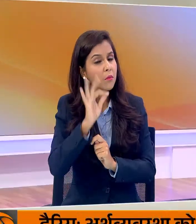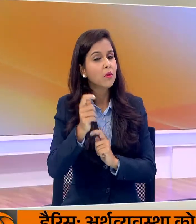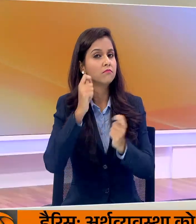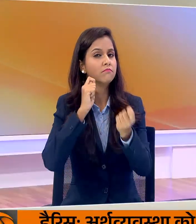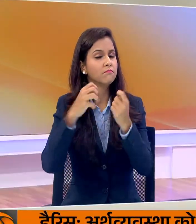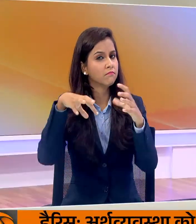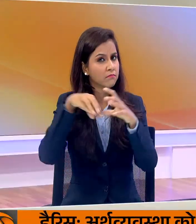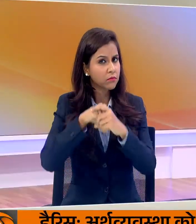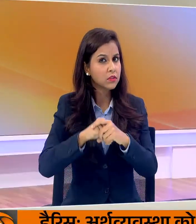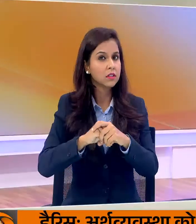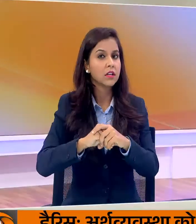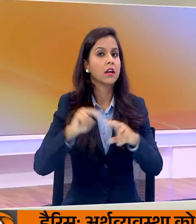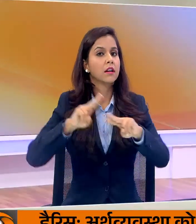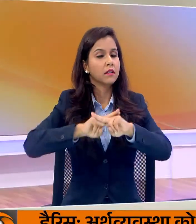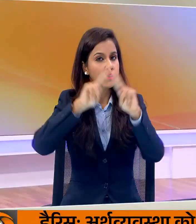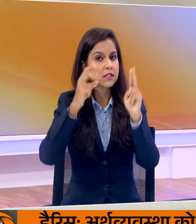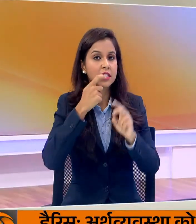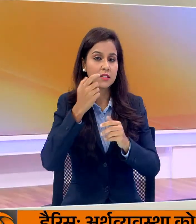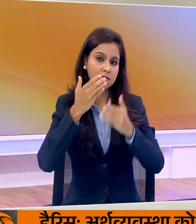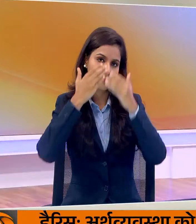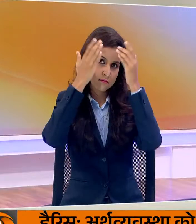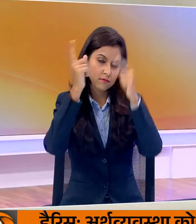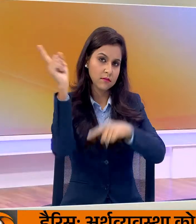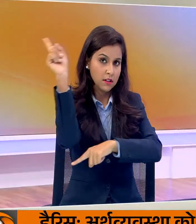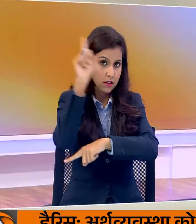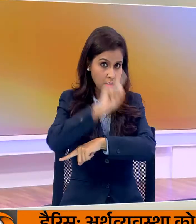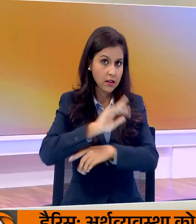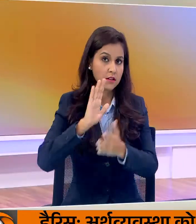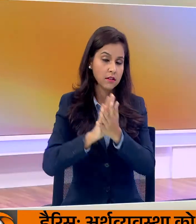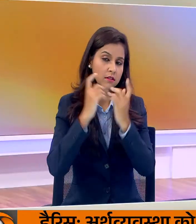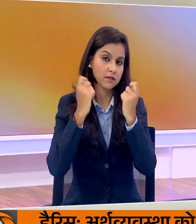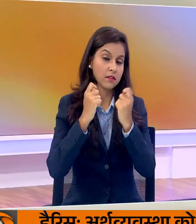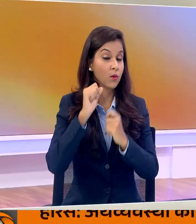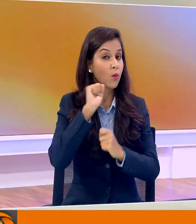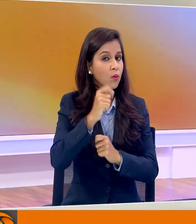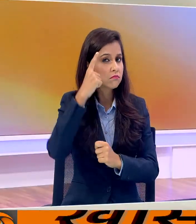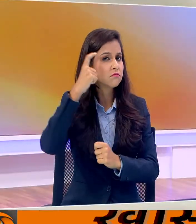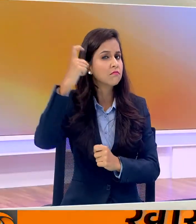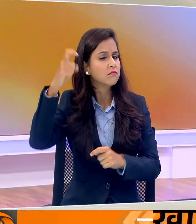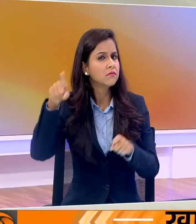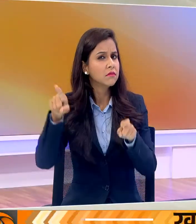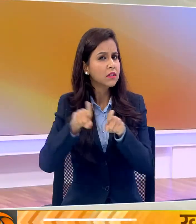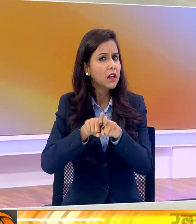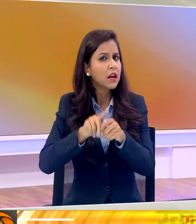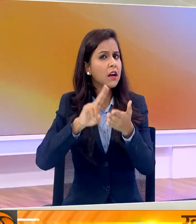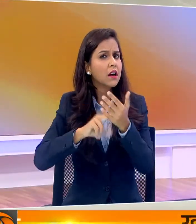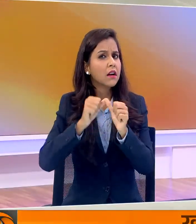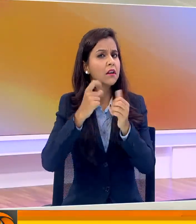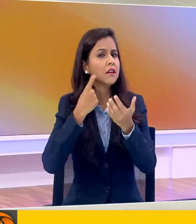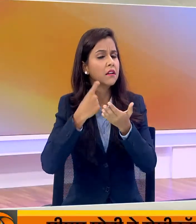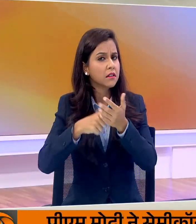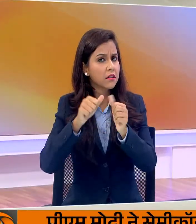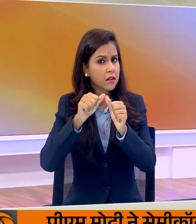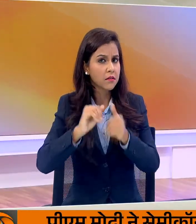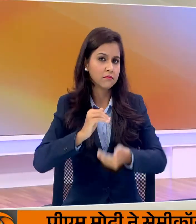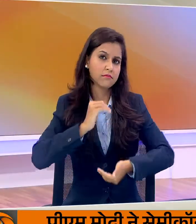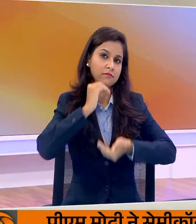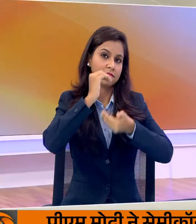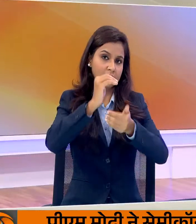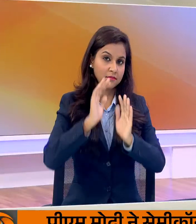अंतर्राष्ट्रीय नर्स दिवस मनाया जाता है। उनकी याद में ही राष्ट्रीय फ्लोरेंस नाइटिंगेल पुरस्कार दिया जाता